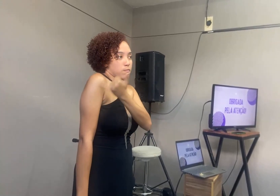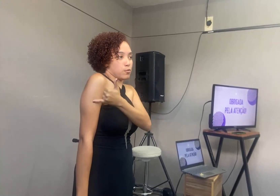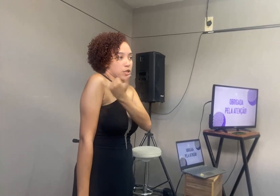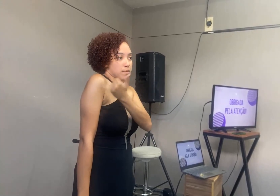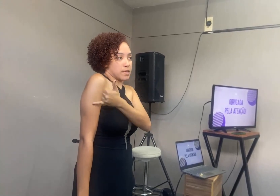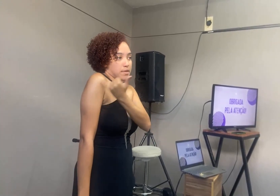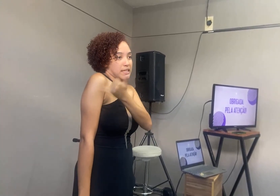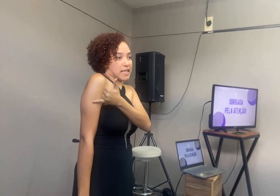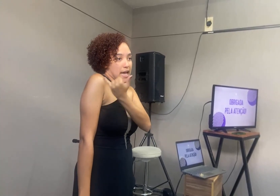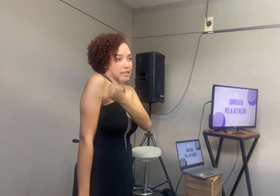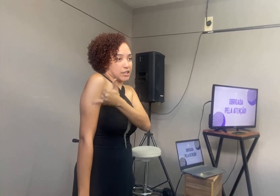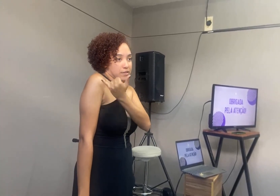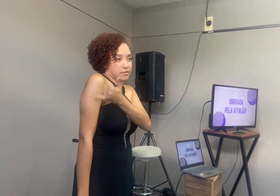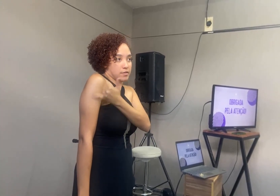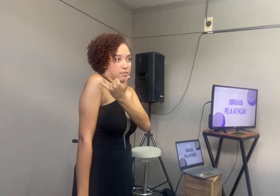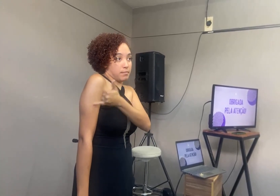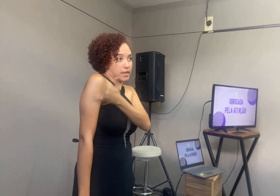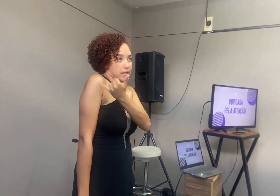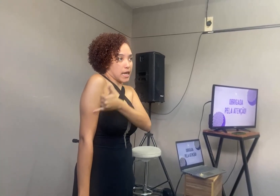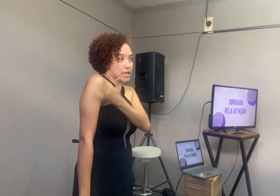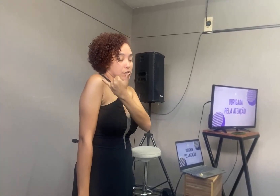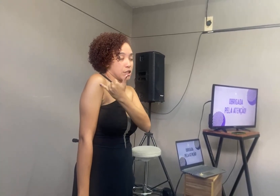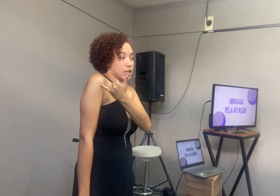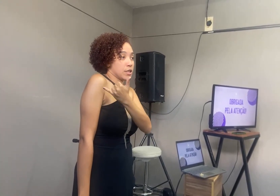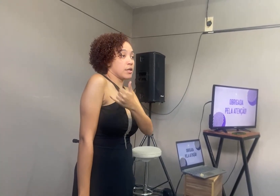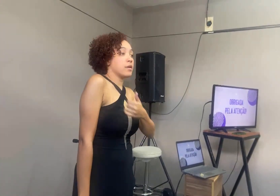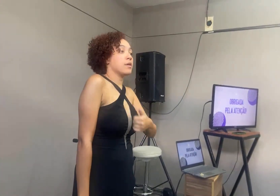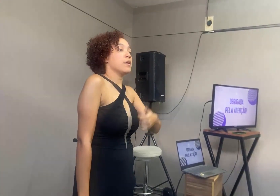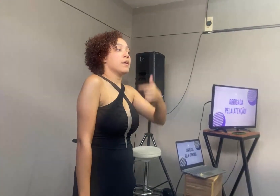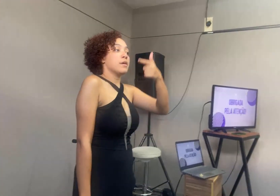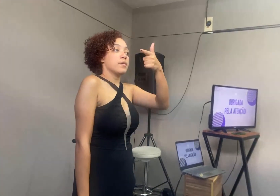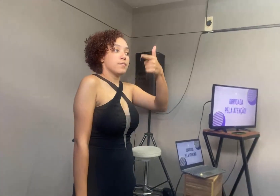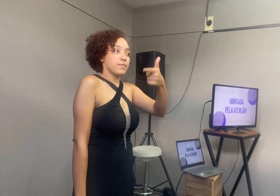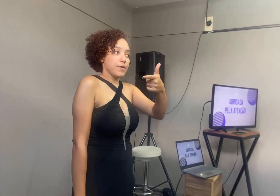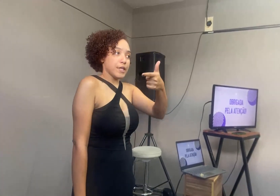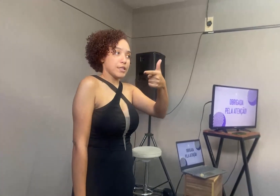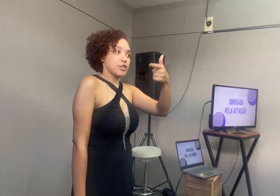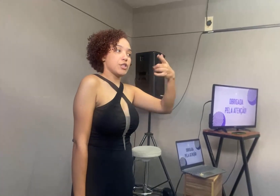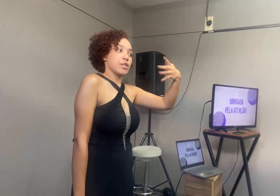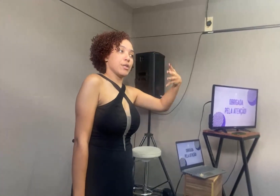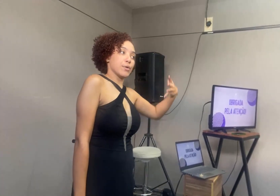puxar assim, minha idade, 20,